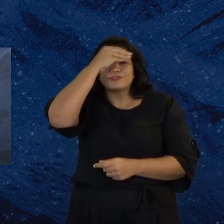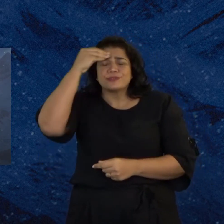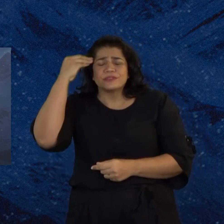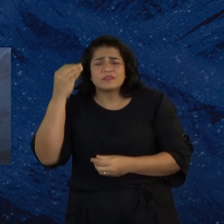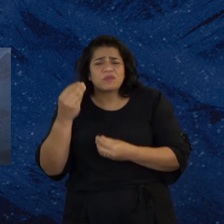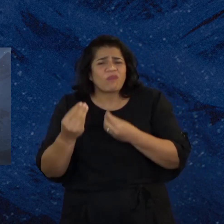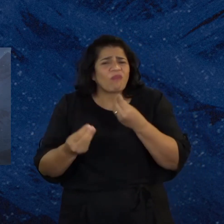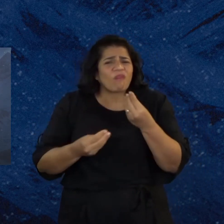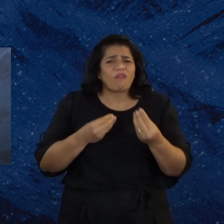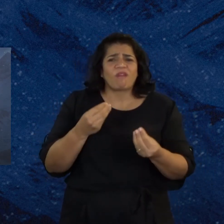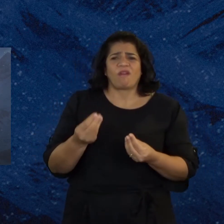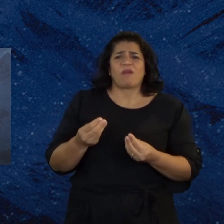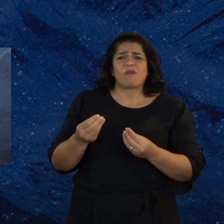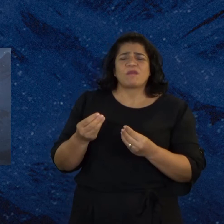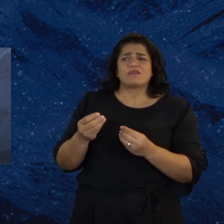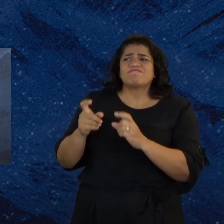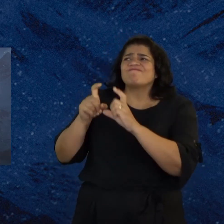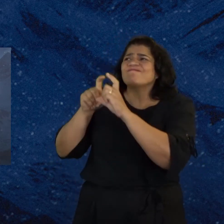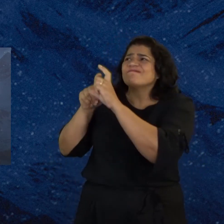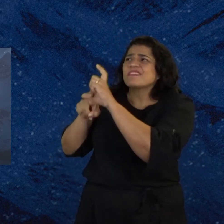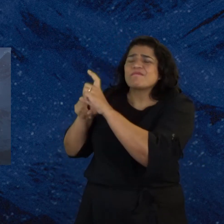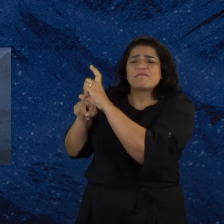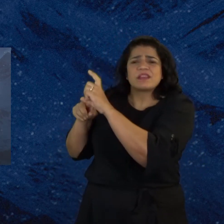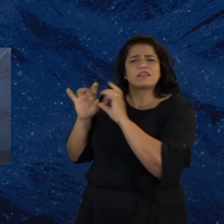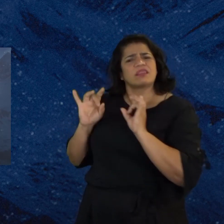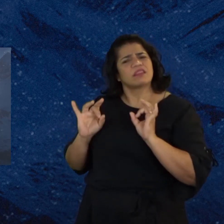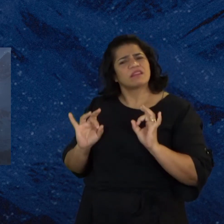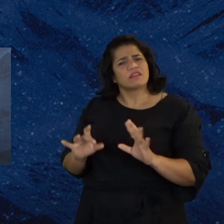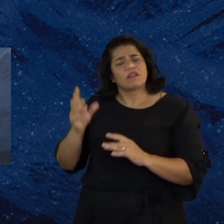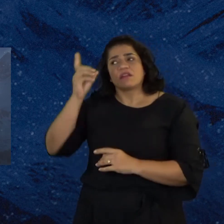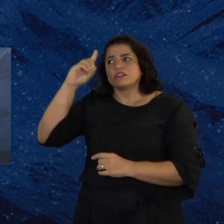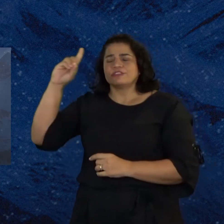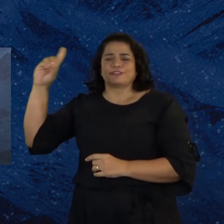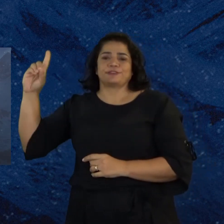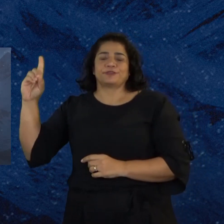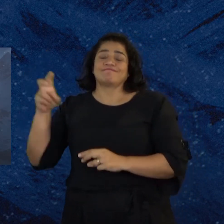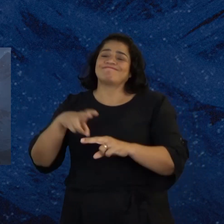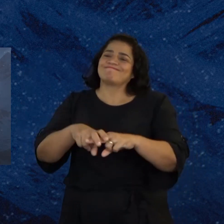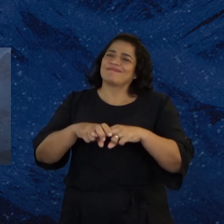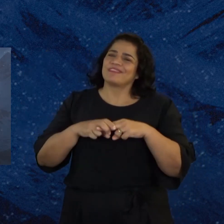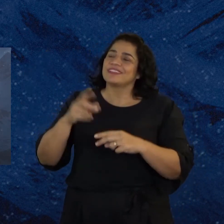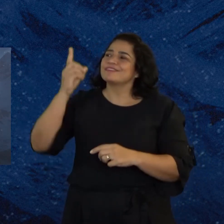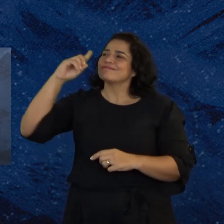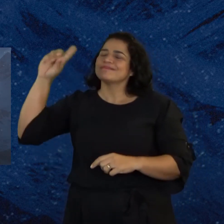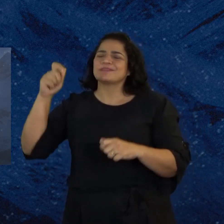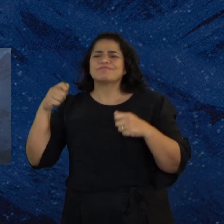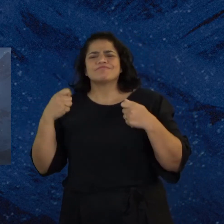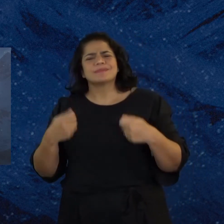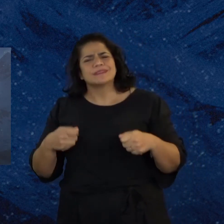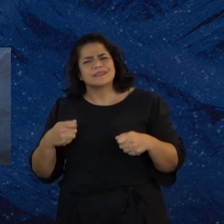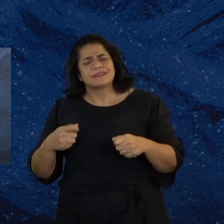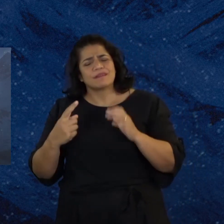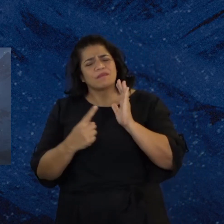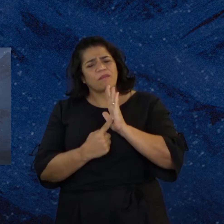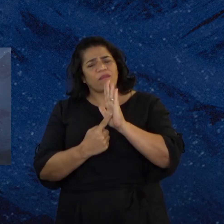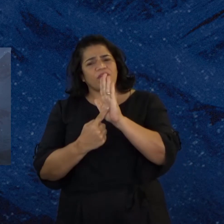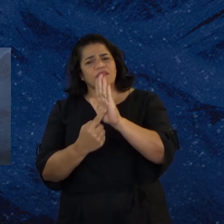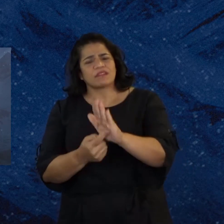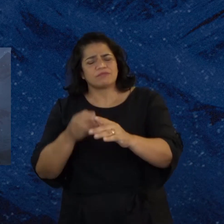Deus. Por isso que Deus fazia milagres, Deus fazia maravilhas, Deus fazia prodígios.